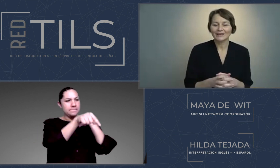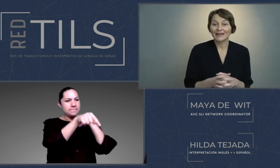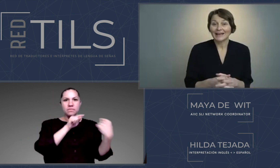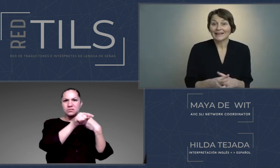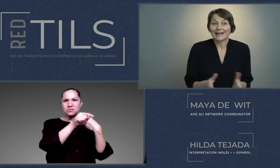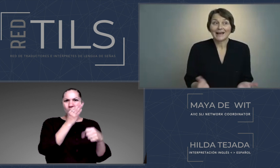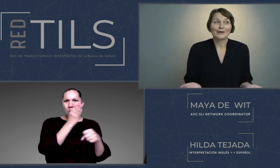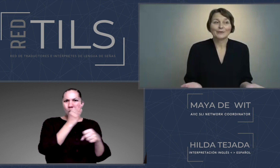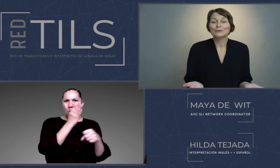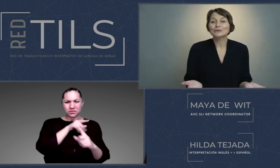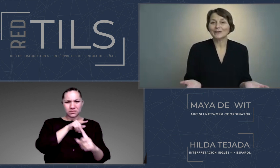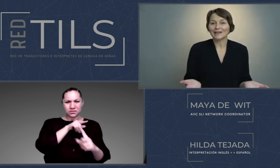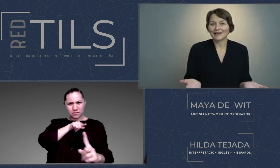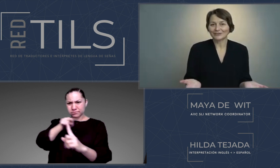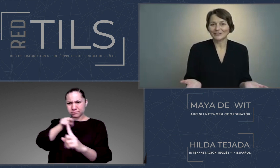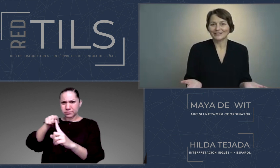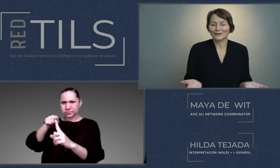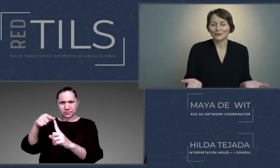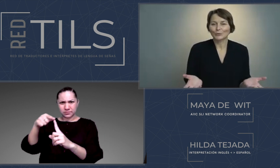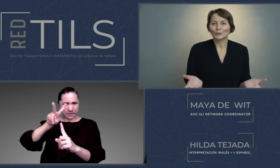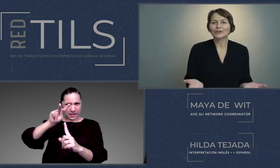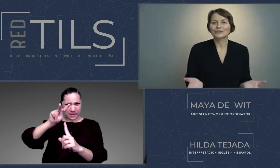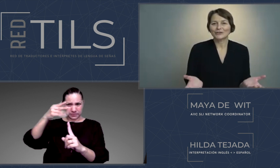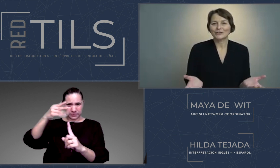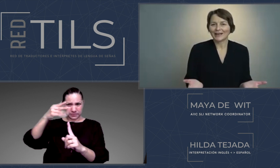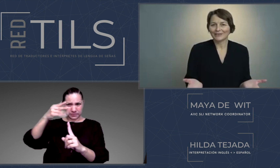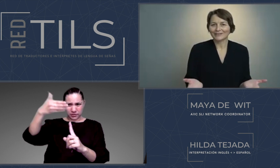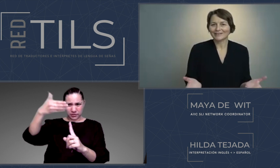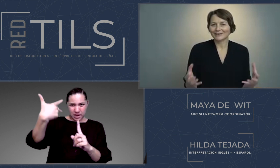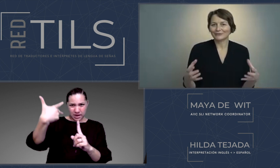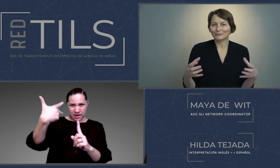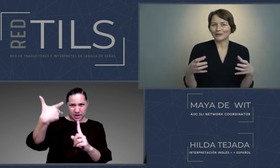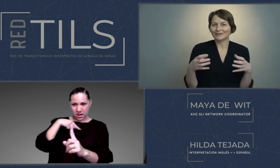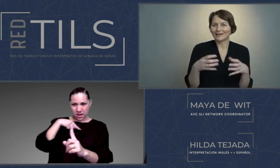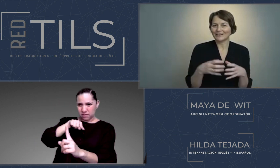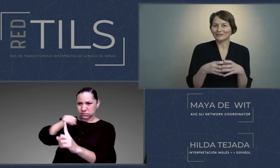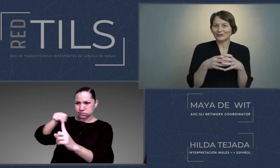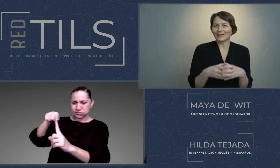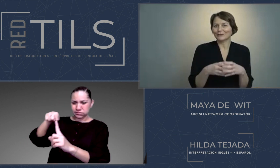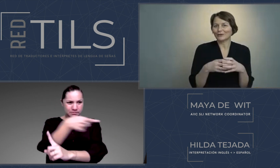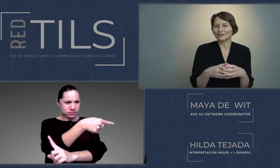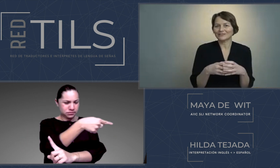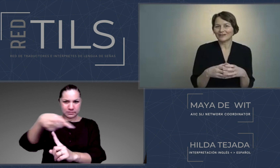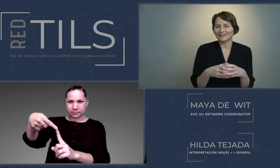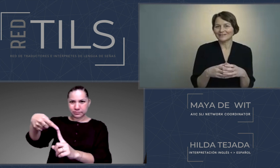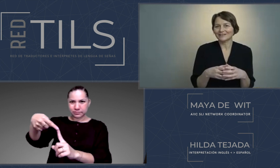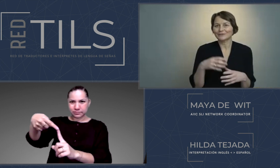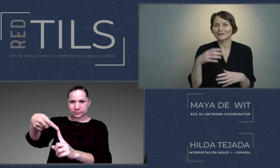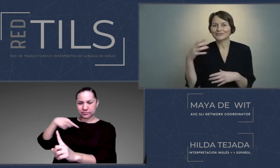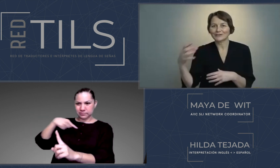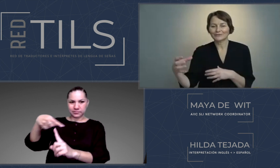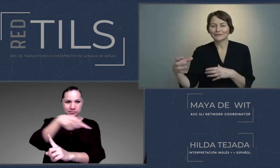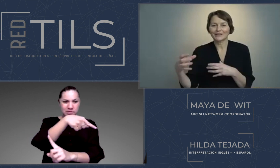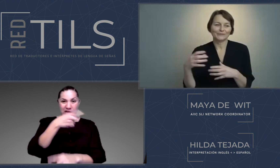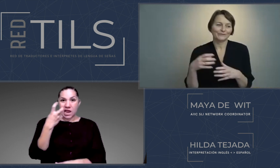difícil representar la interpretación y todas las señas. Entonces es muy